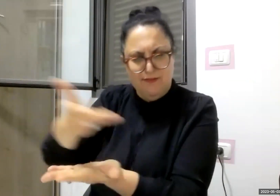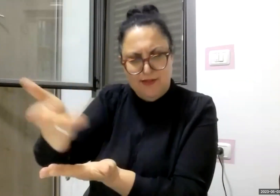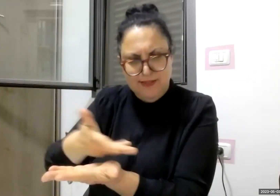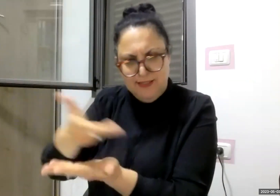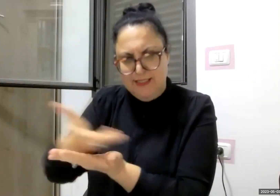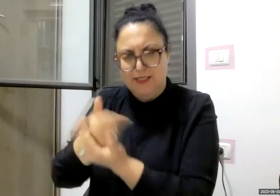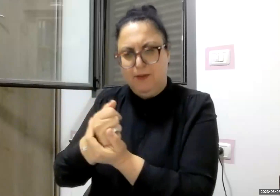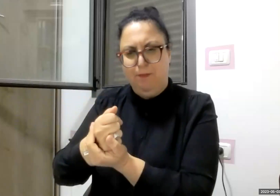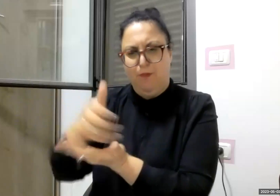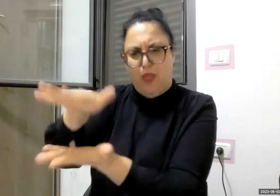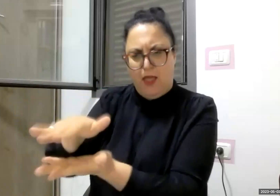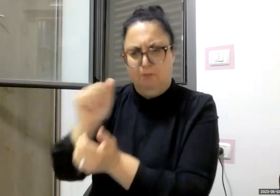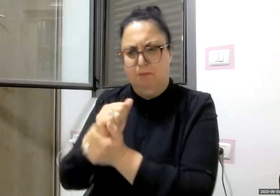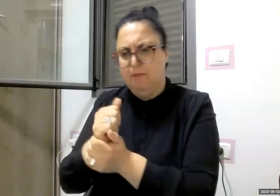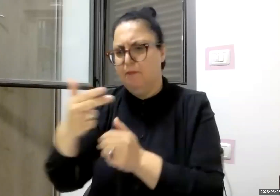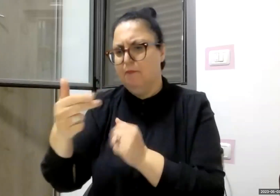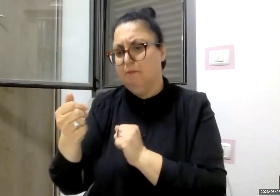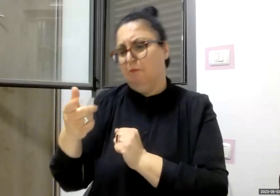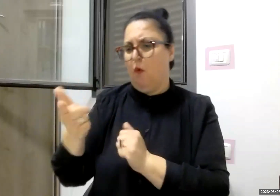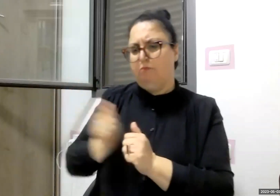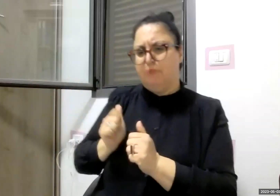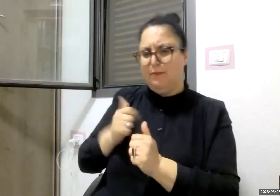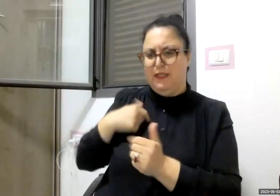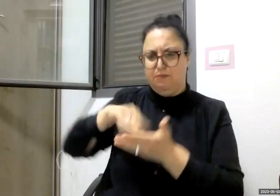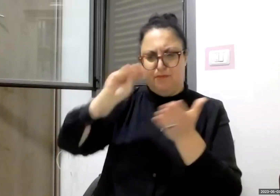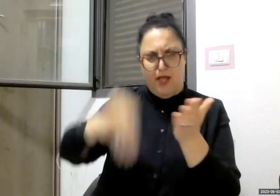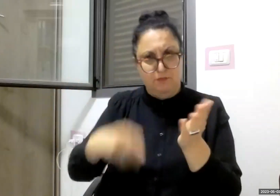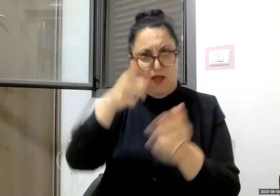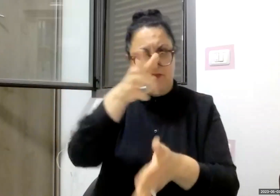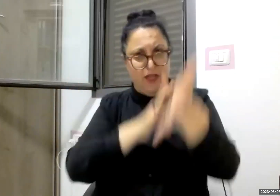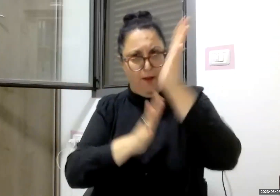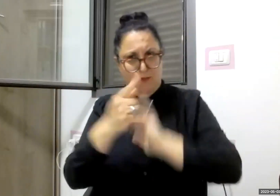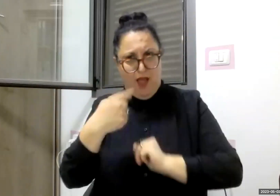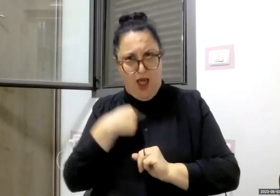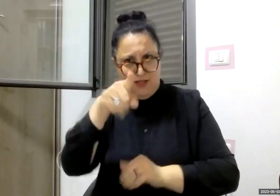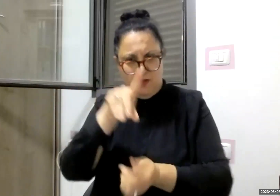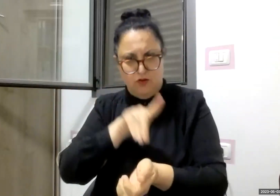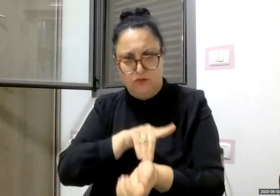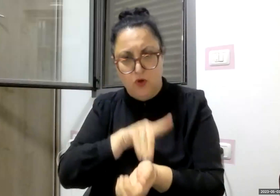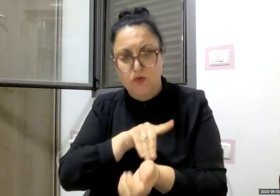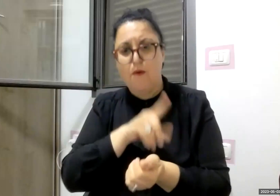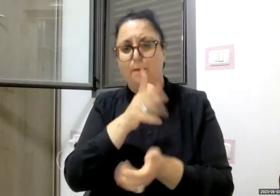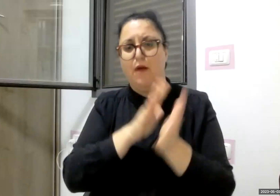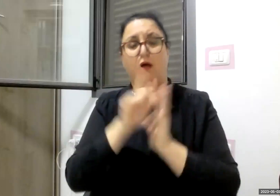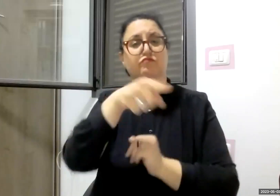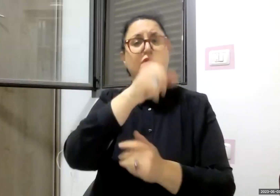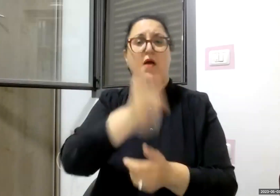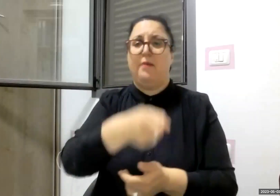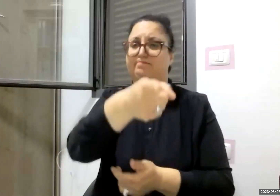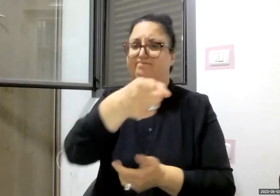של הדוקטור הייתה ערמה של תפסים מונחים, שממתינים לחתימתי. והרופאה